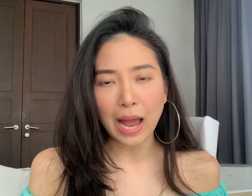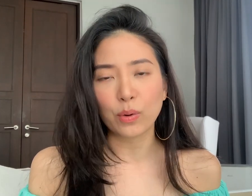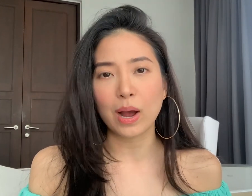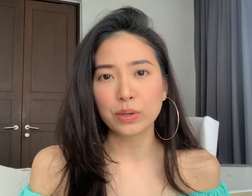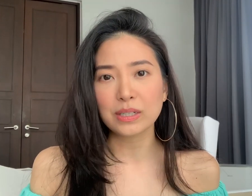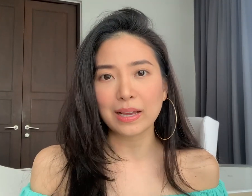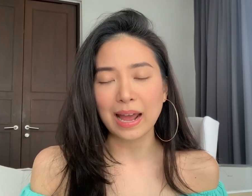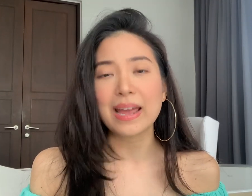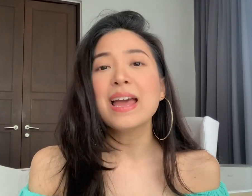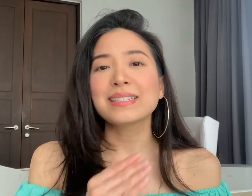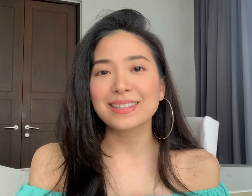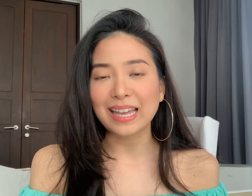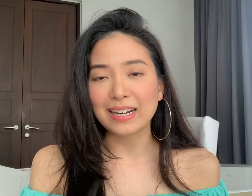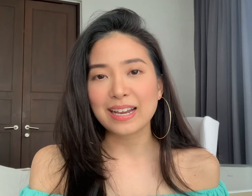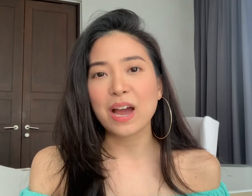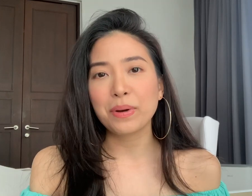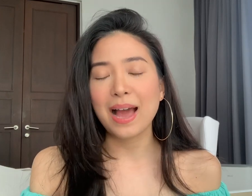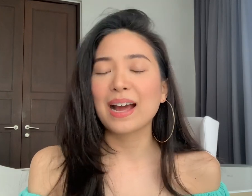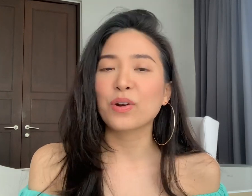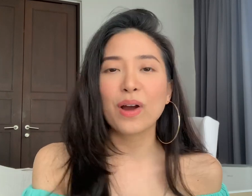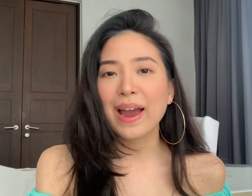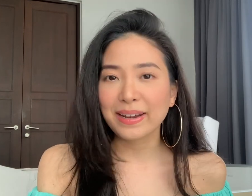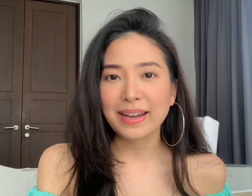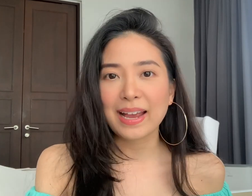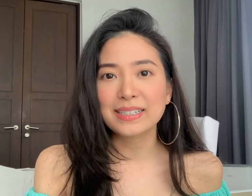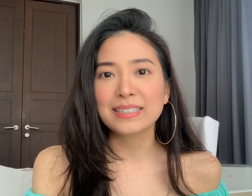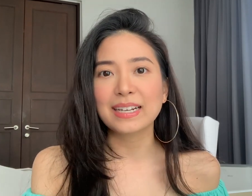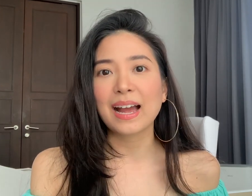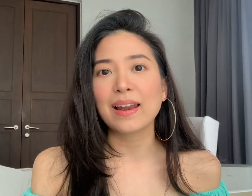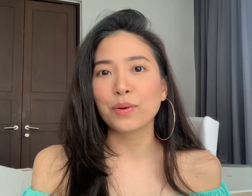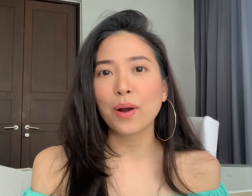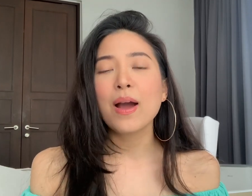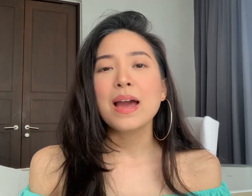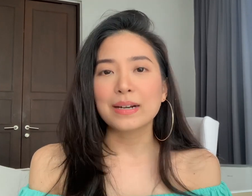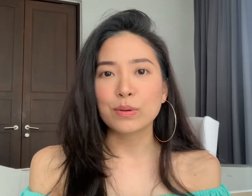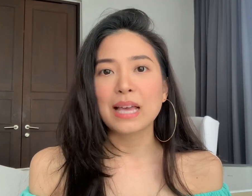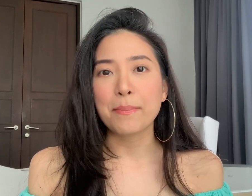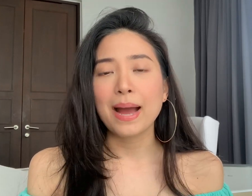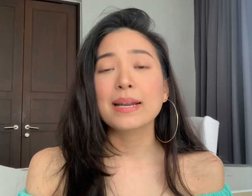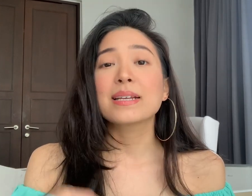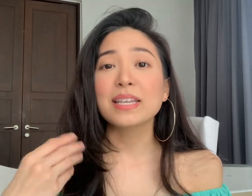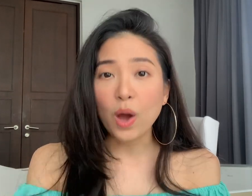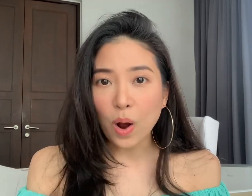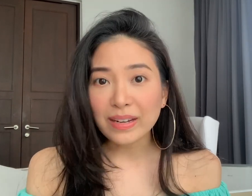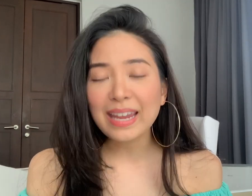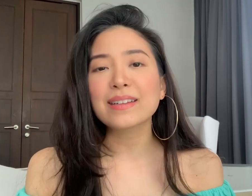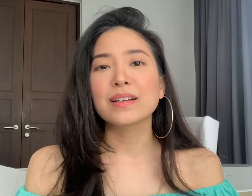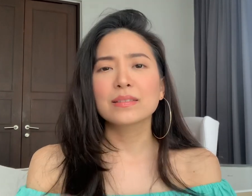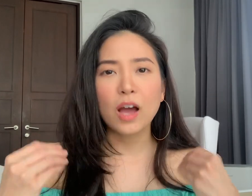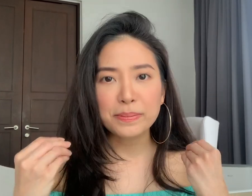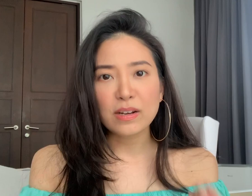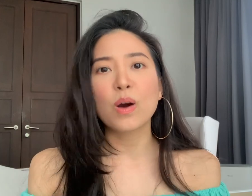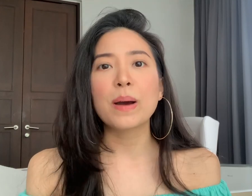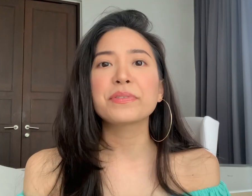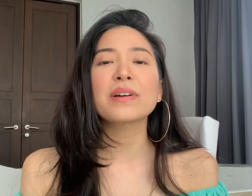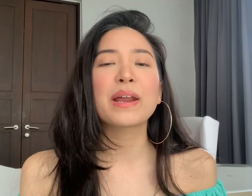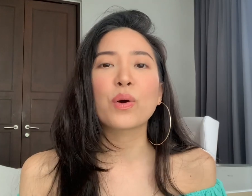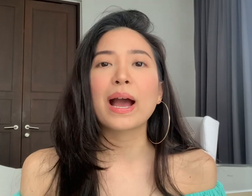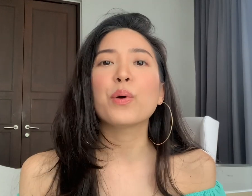การขเขาคืออะไรจะตัดระยะเวลาการรให้ได้ง่ายขึ้นแล้็เราสามารถสนองนิดตอบสนองคามต้องการของเขา